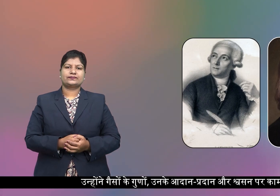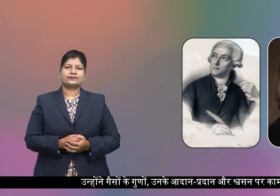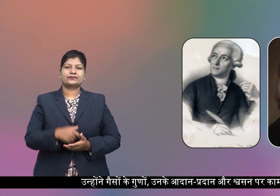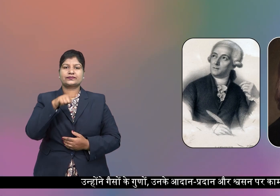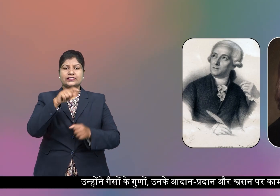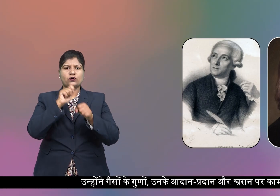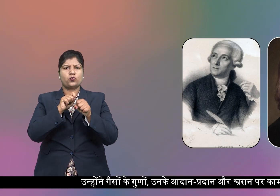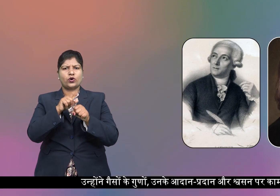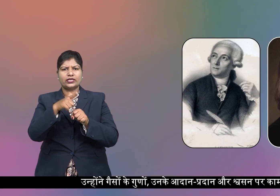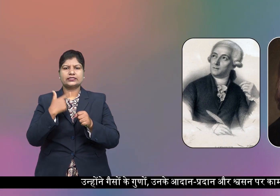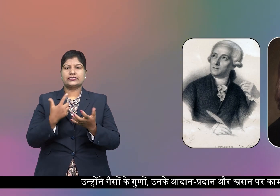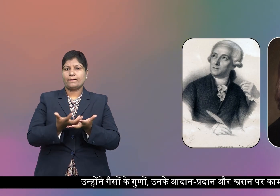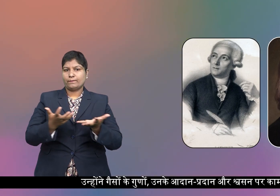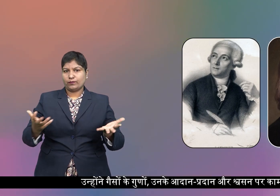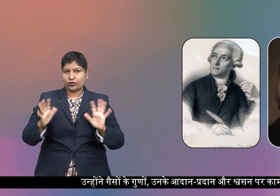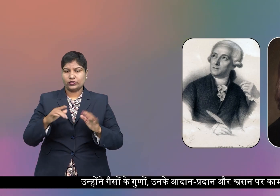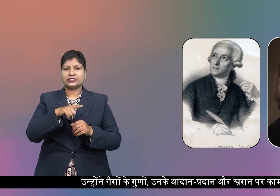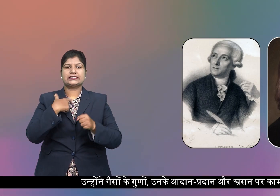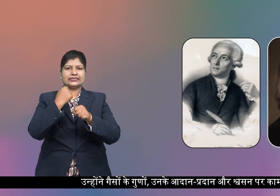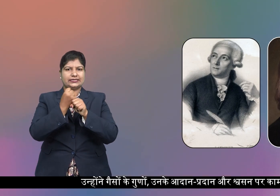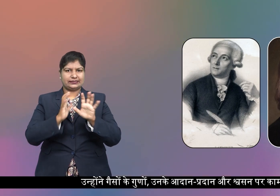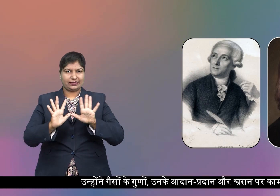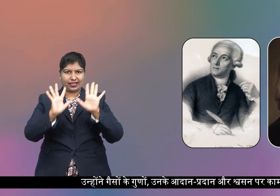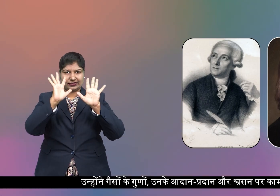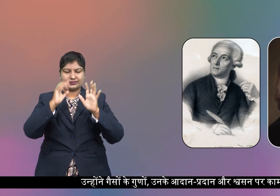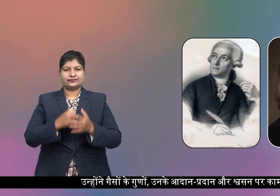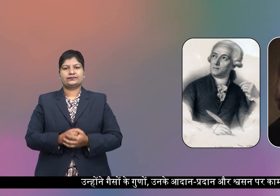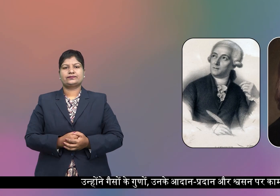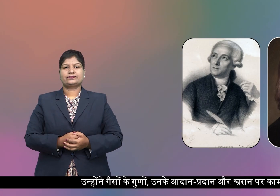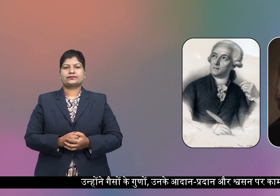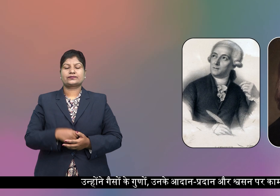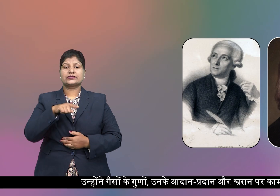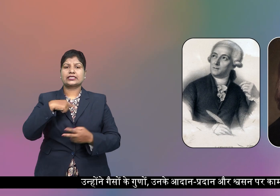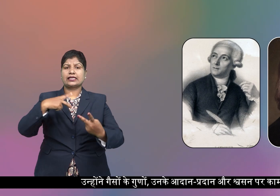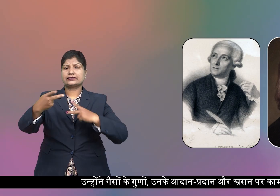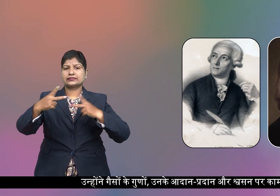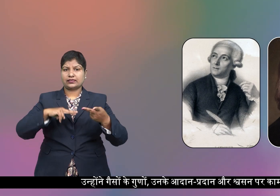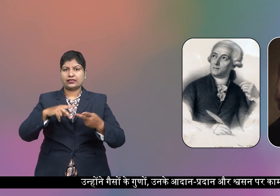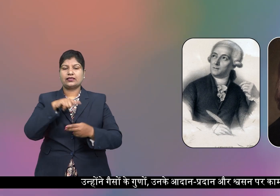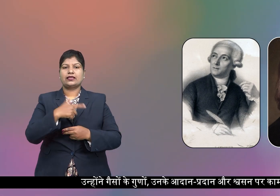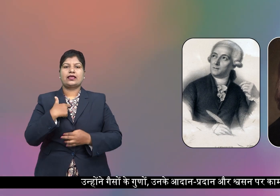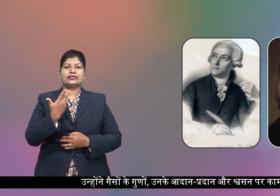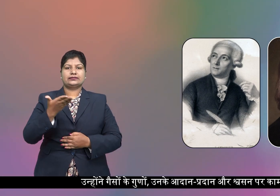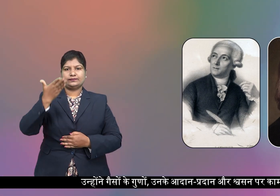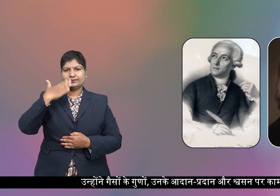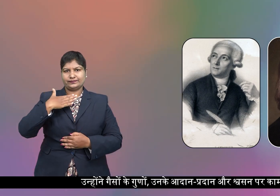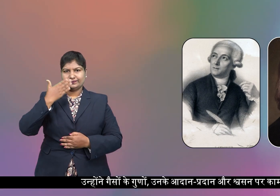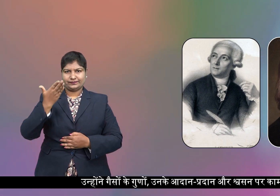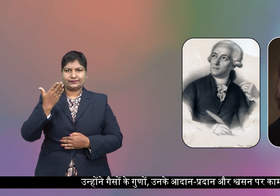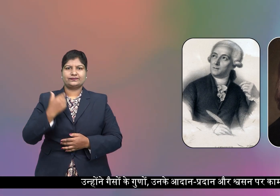उन्होंने गैसों के गुणों, उनके आदान प्रदान और श्वसन पर काम किया।